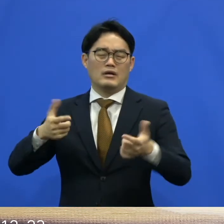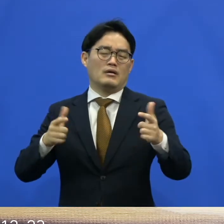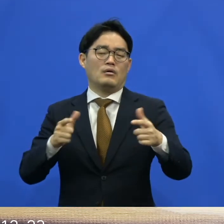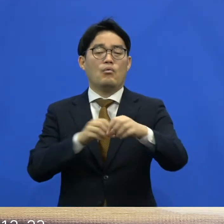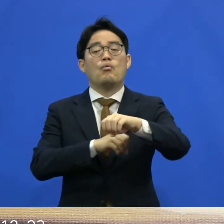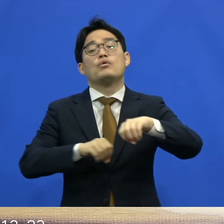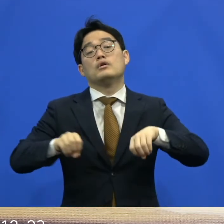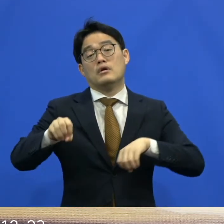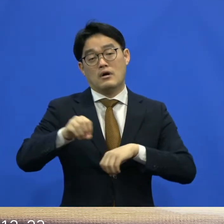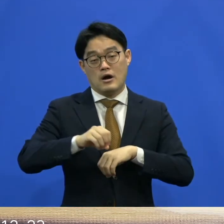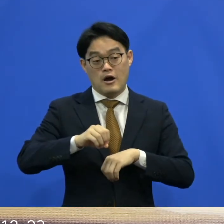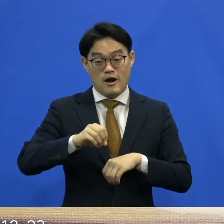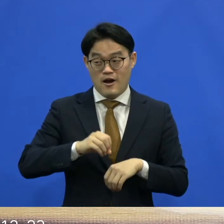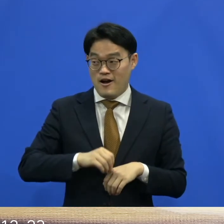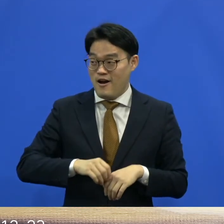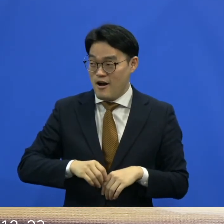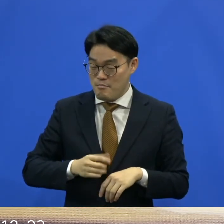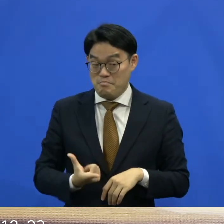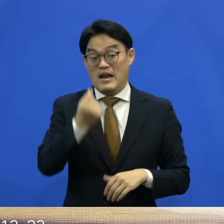길어져요, 시간이.